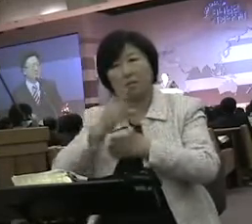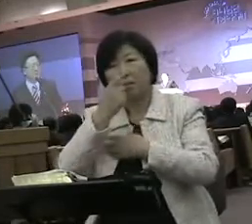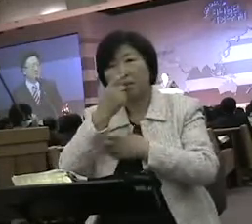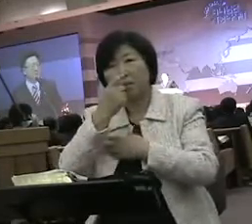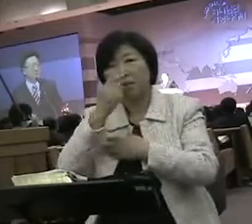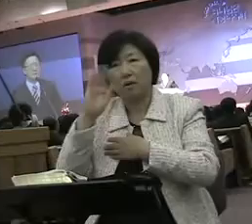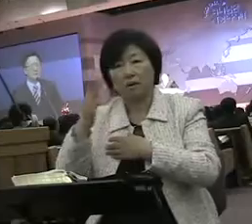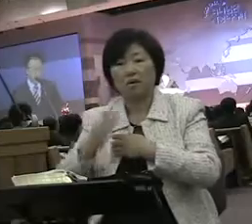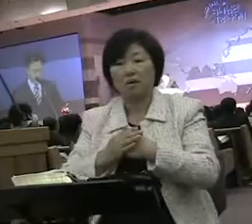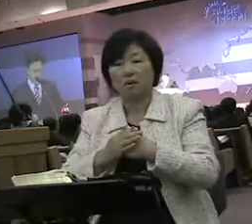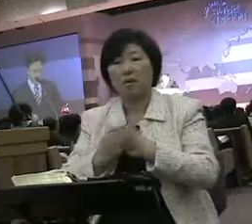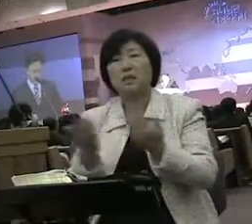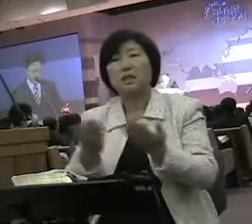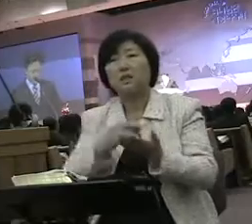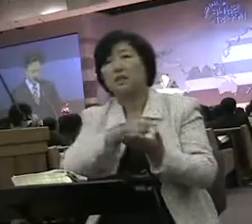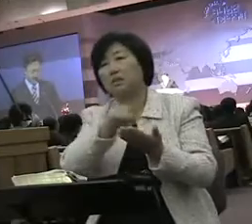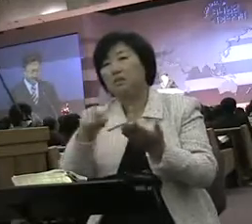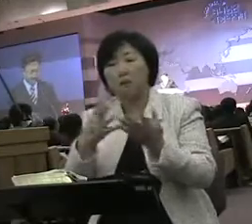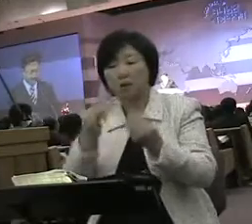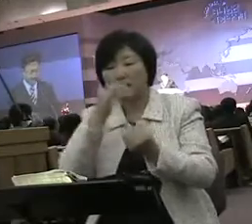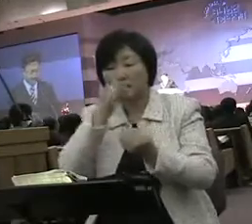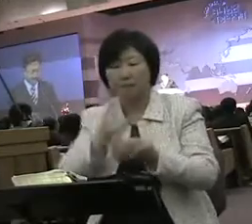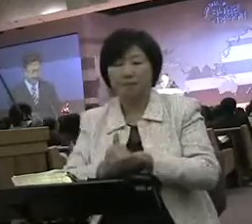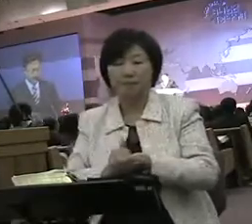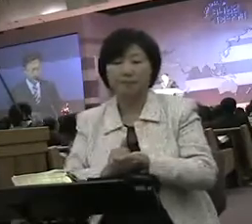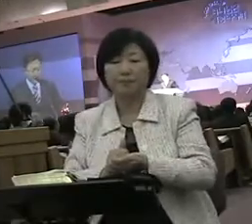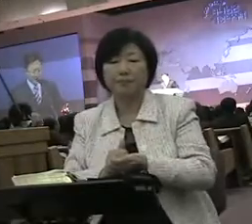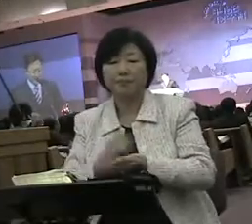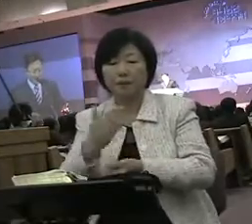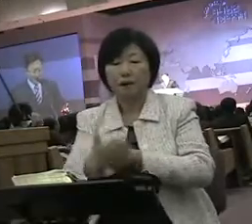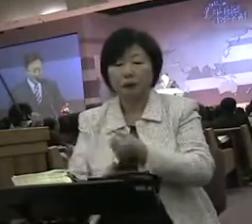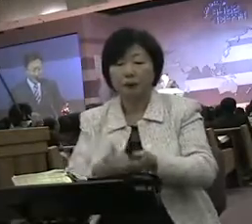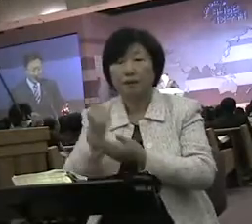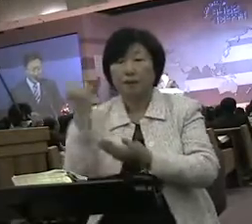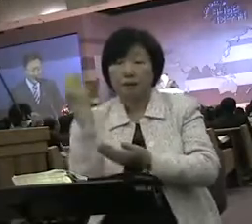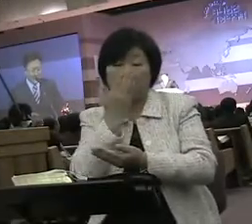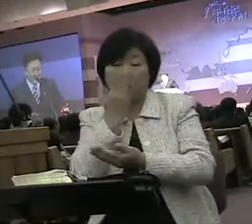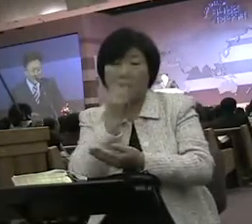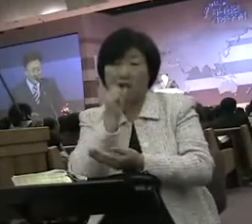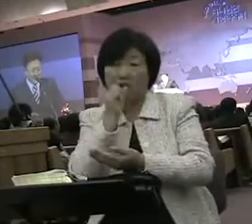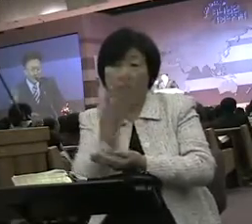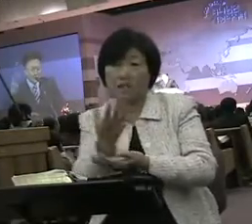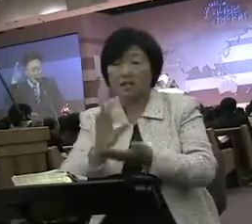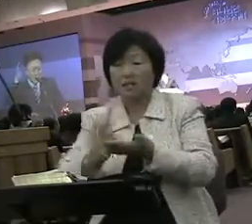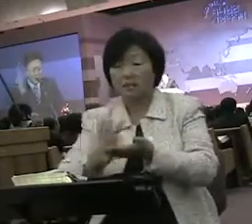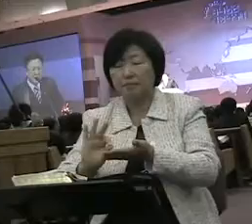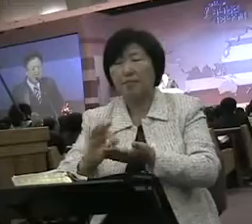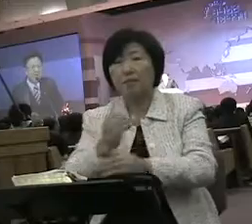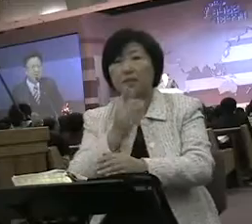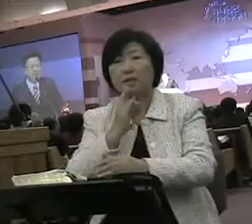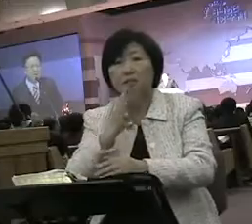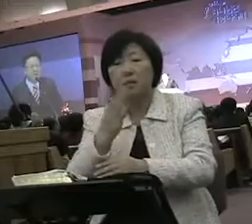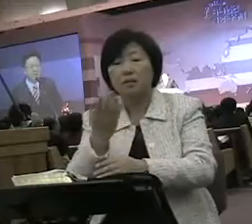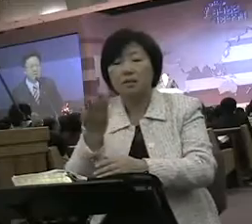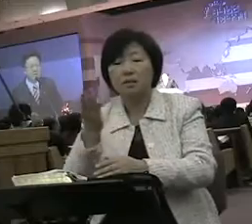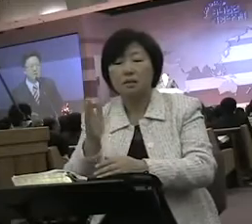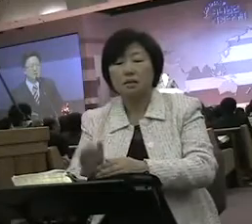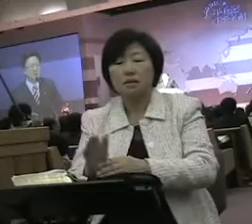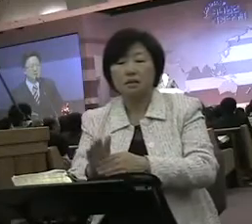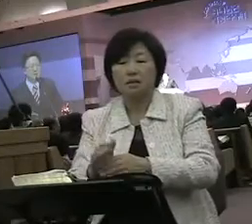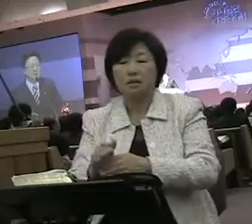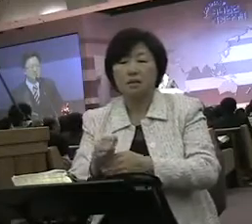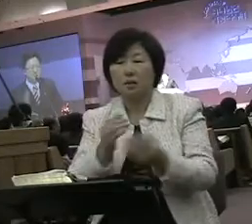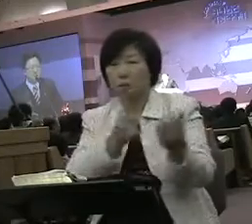일들이 얼마나 많습니다. 하나님은 깨끗한 그릇을 사용하지만 그러나 동일하게 깨끗한